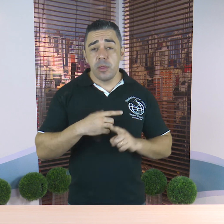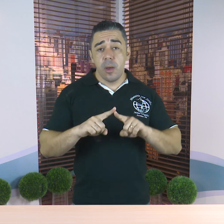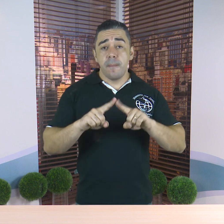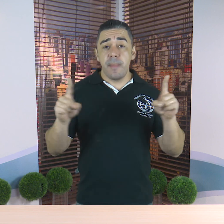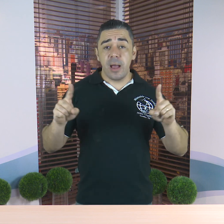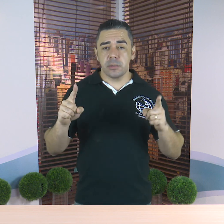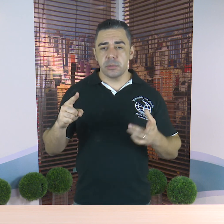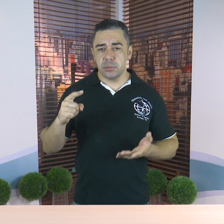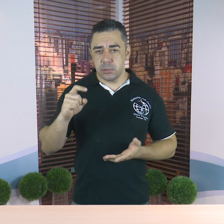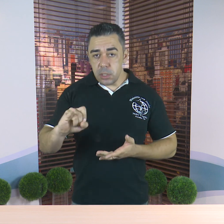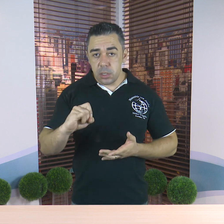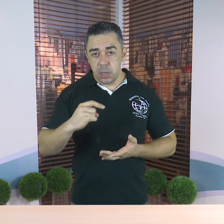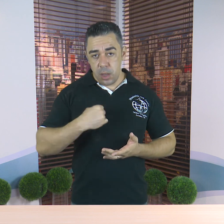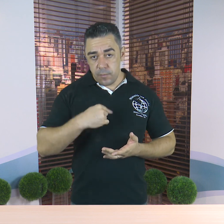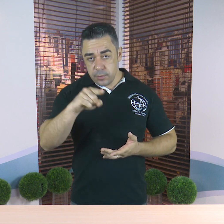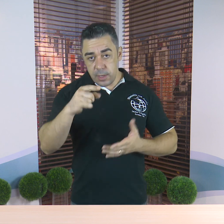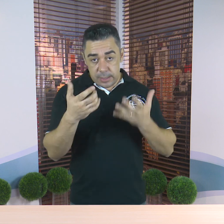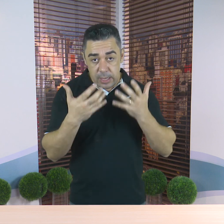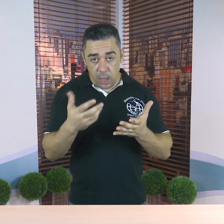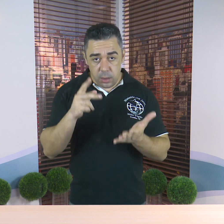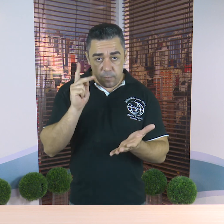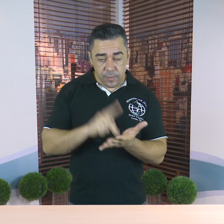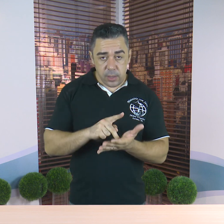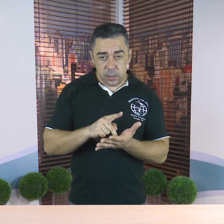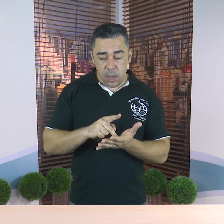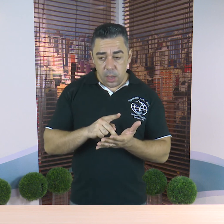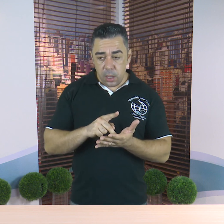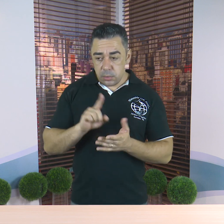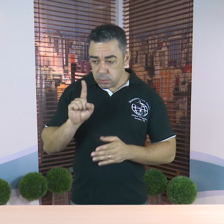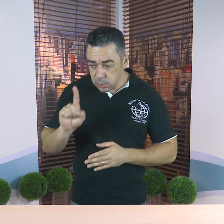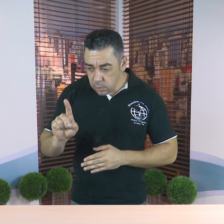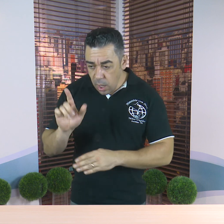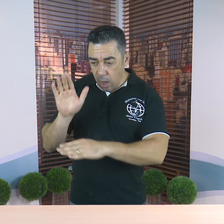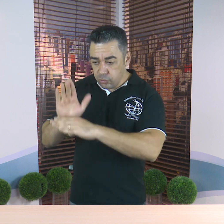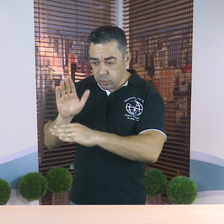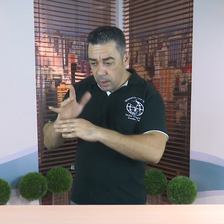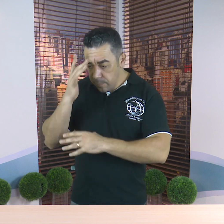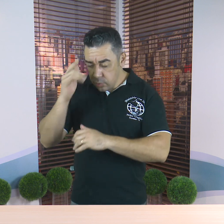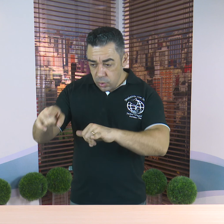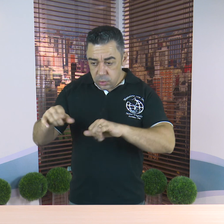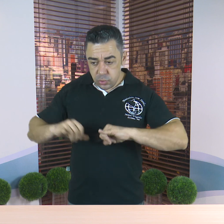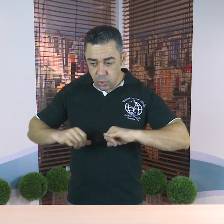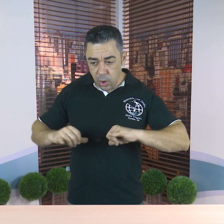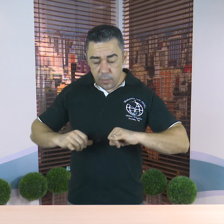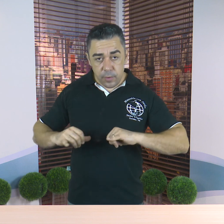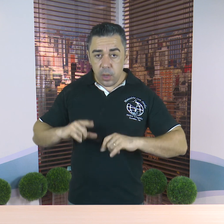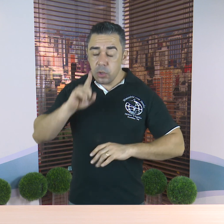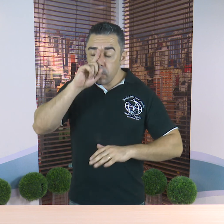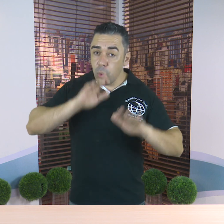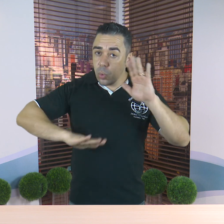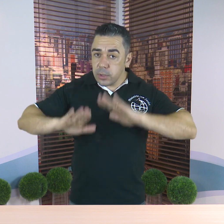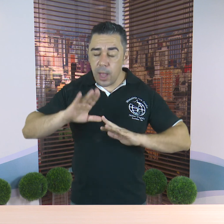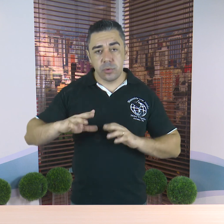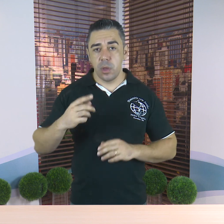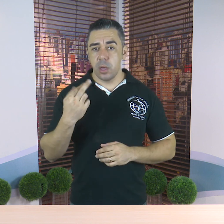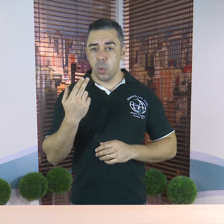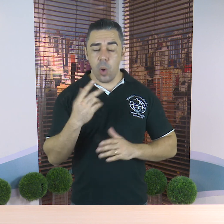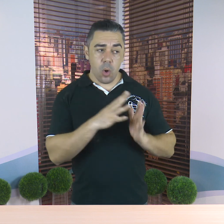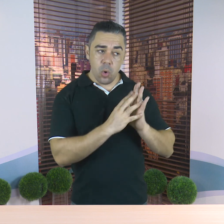se quisermos de fato alcançar os que sofrem, devemos cuidar para não ser como os amigos de Jó. Ou seja,